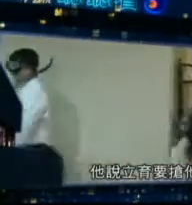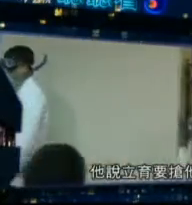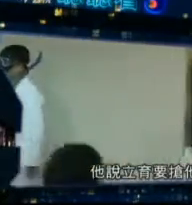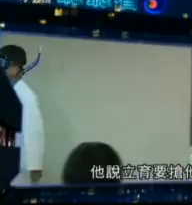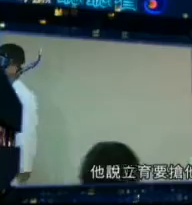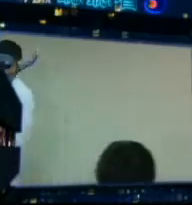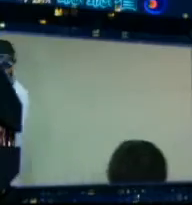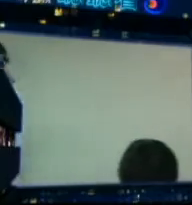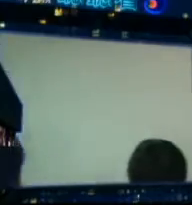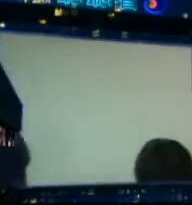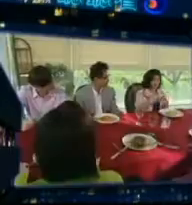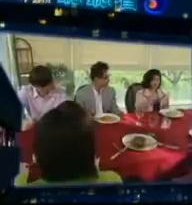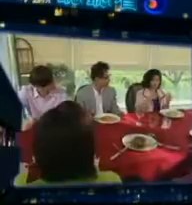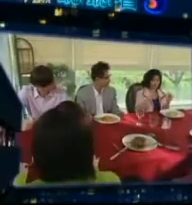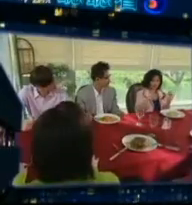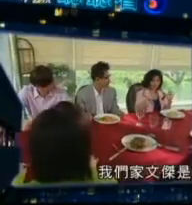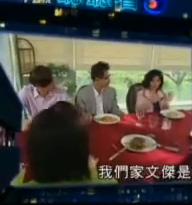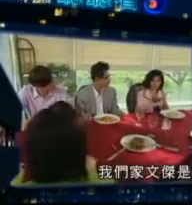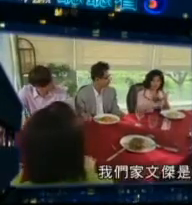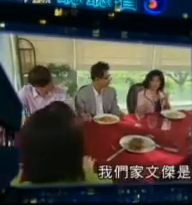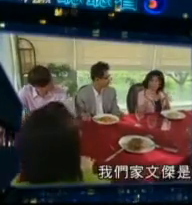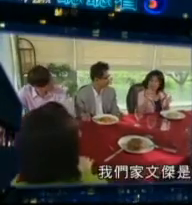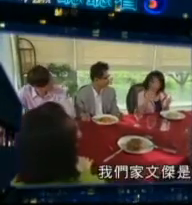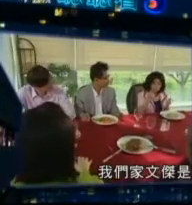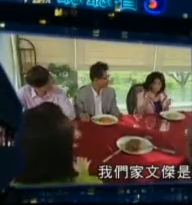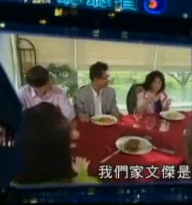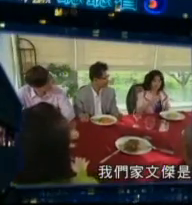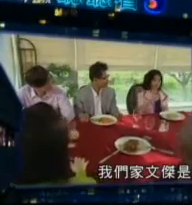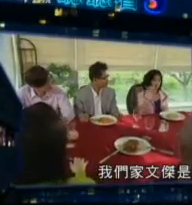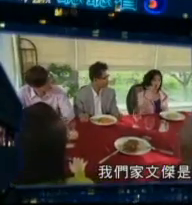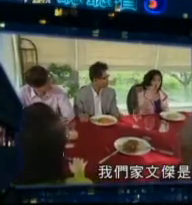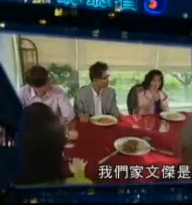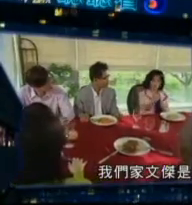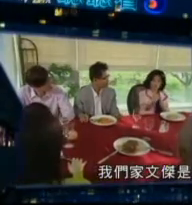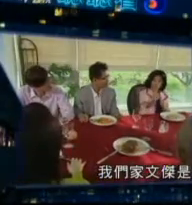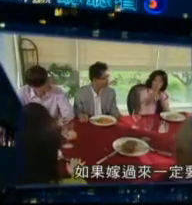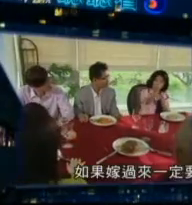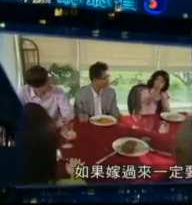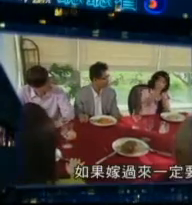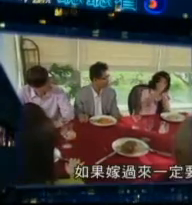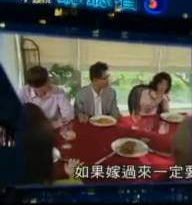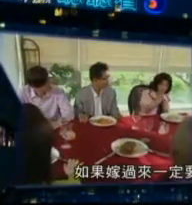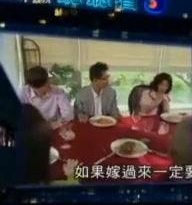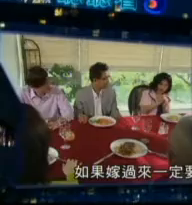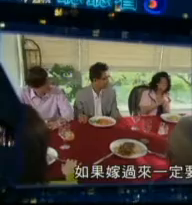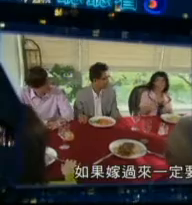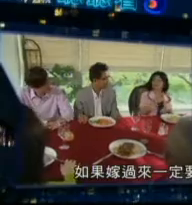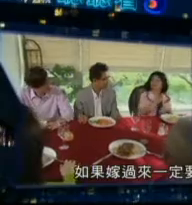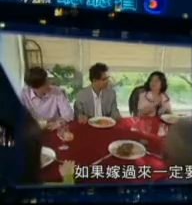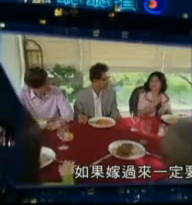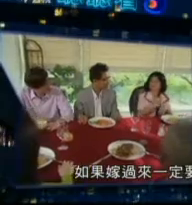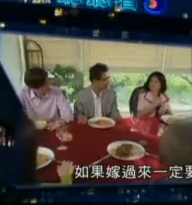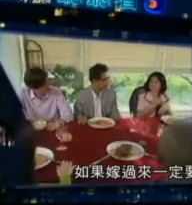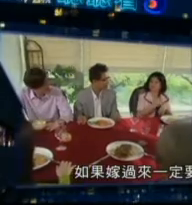头。我们家文杰啊、哦、是独子，如果嫁过来一定要会生